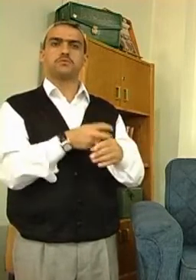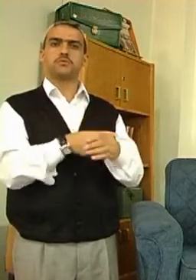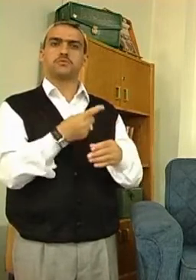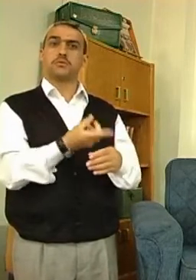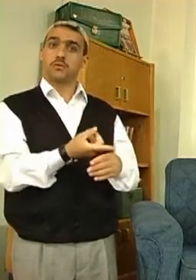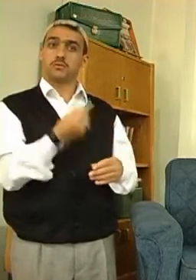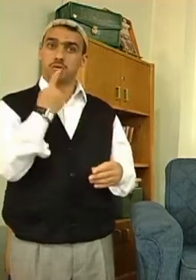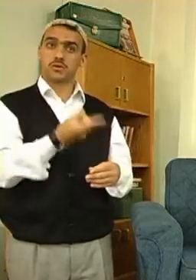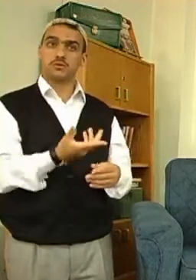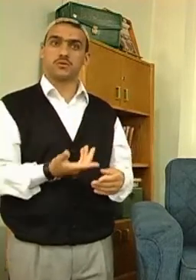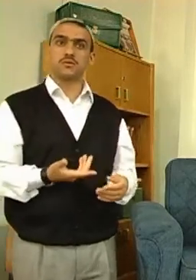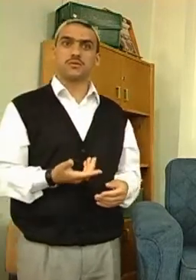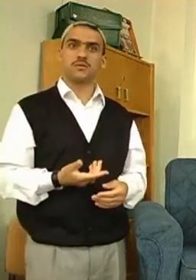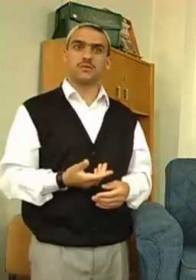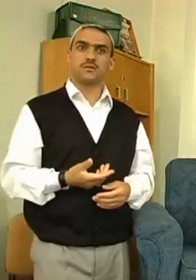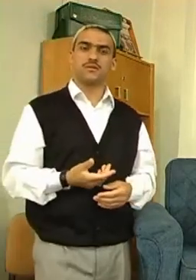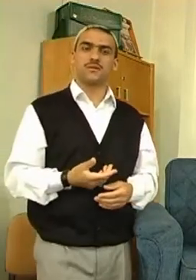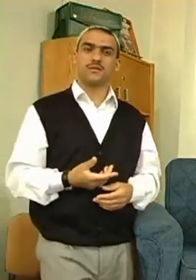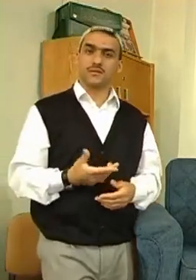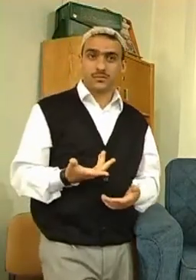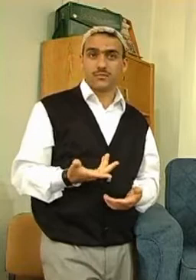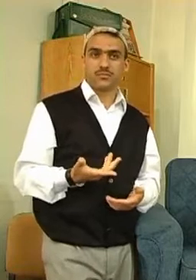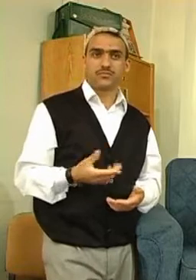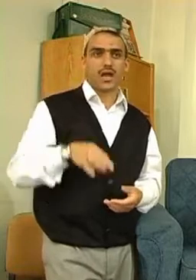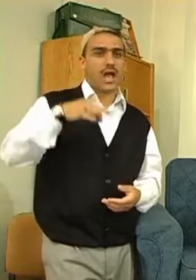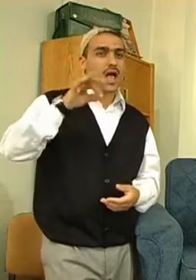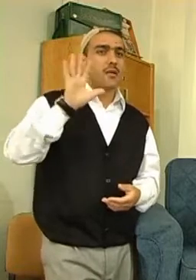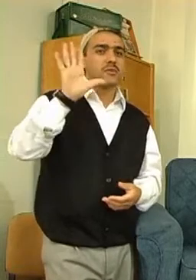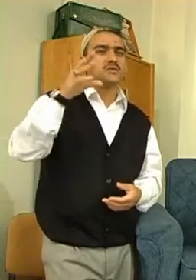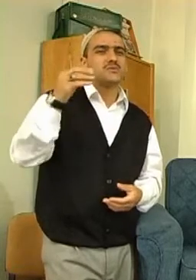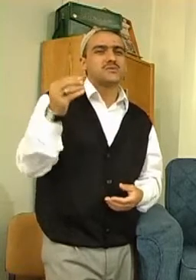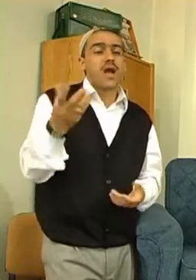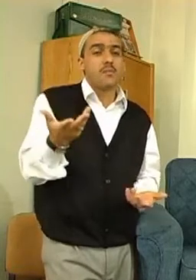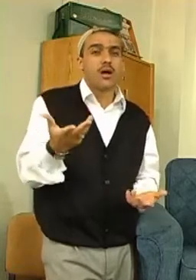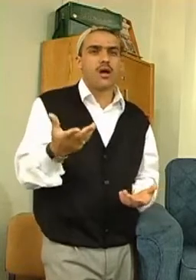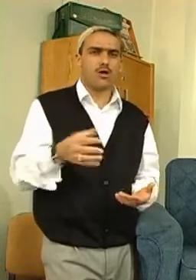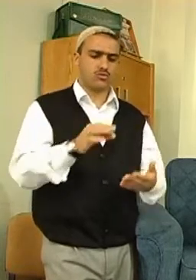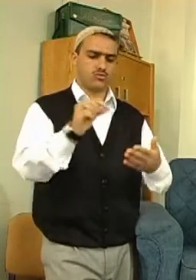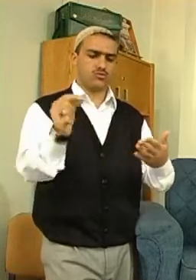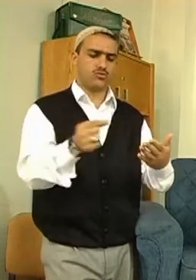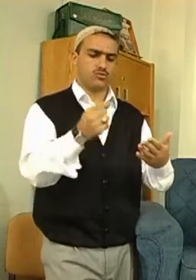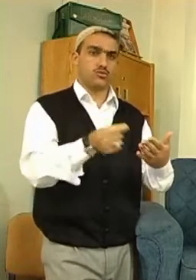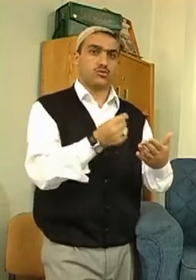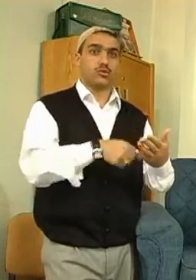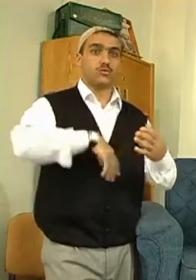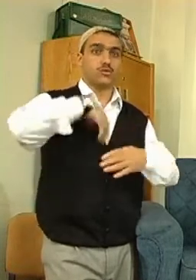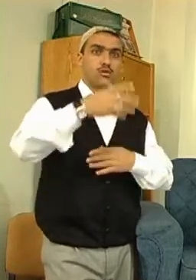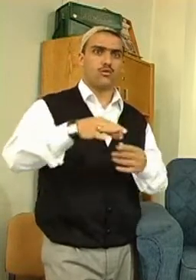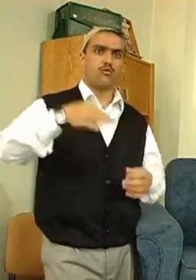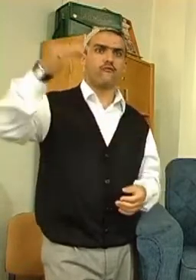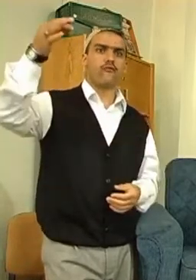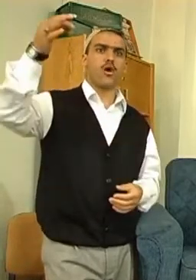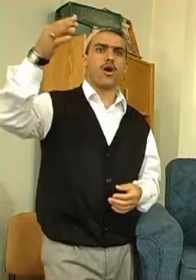zat sanat uğruna evlenmemiş. Yani ölene kadar hattatlık yapmış sadece. Dolayısıyla geçimi de